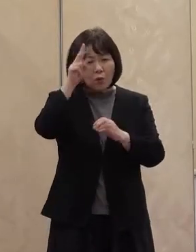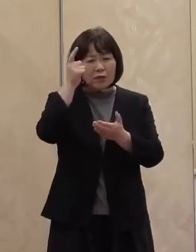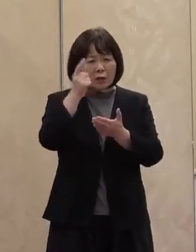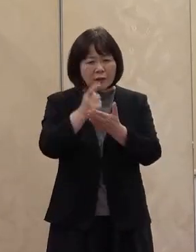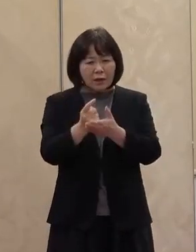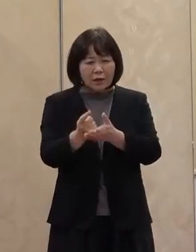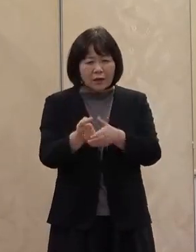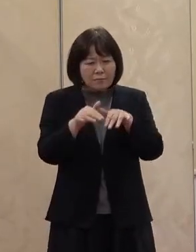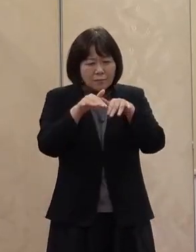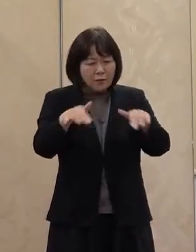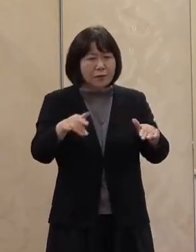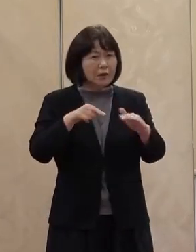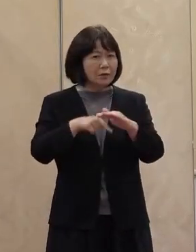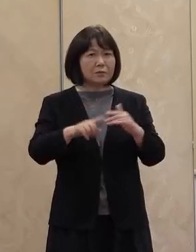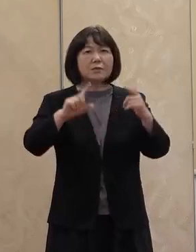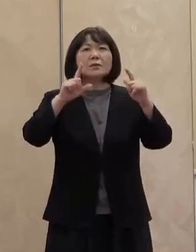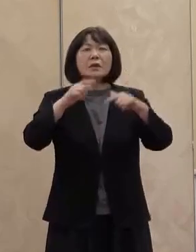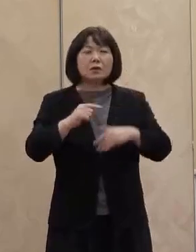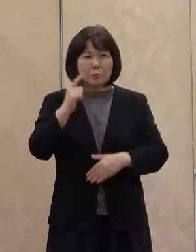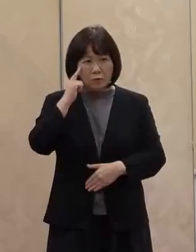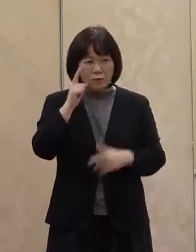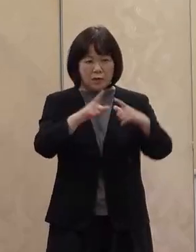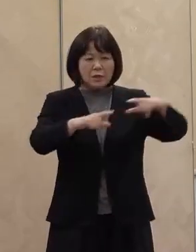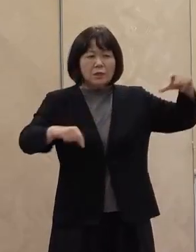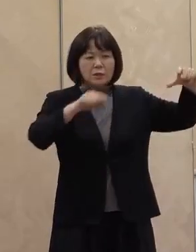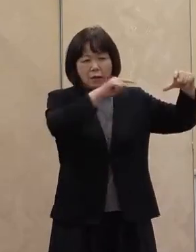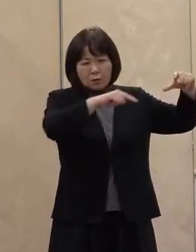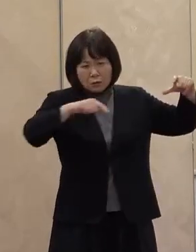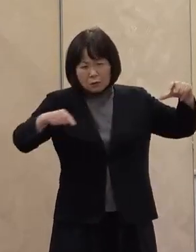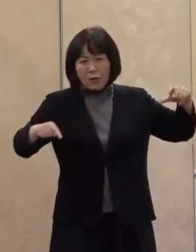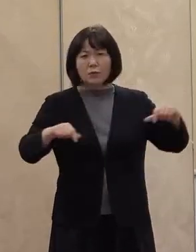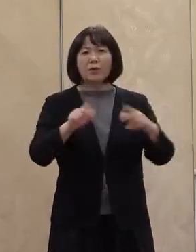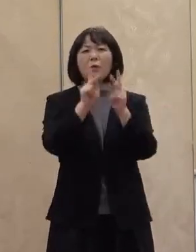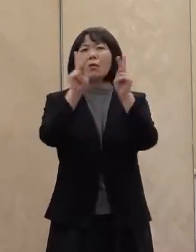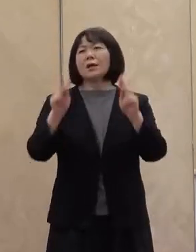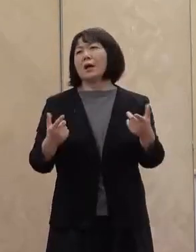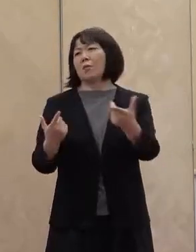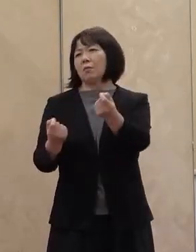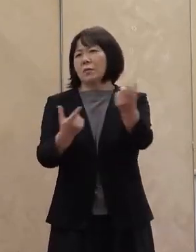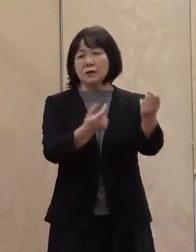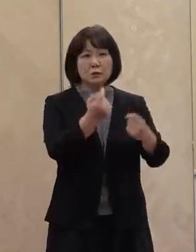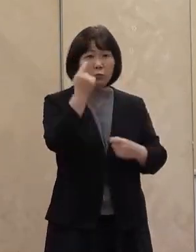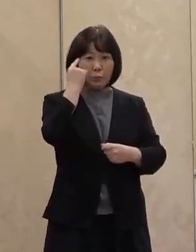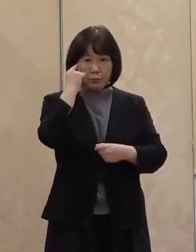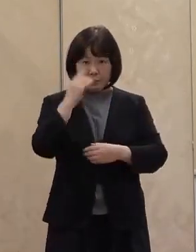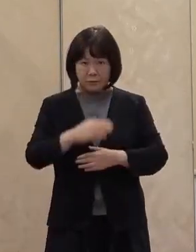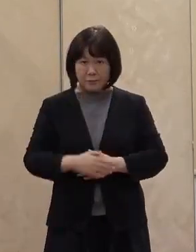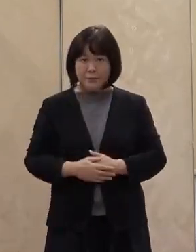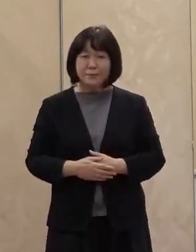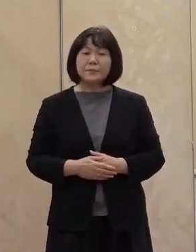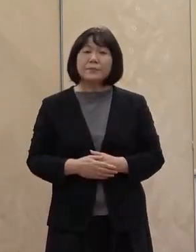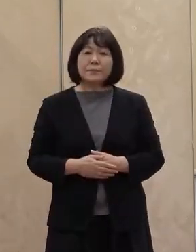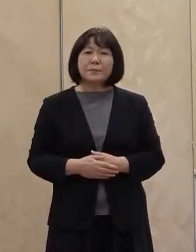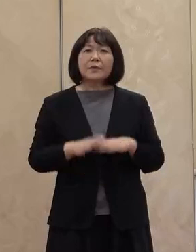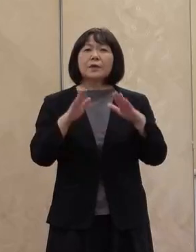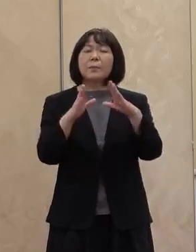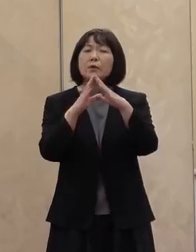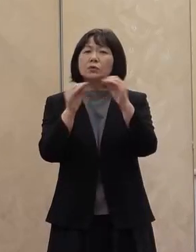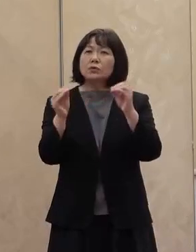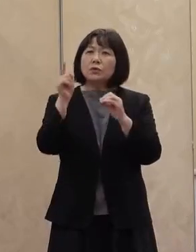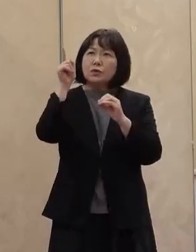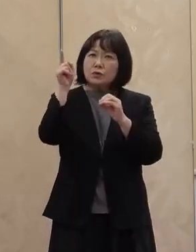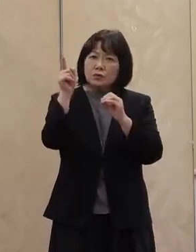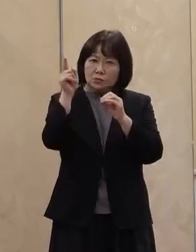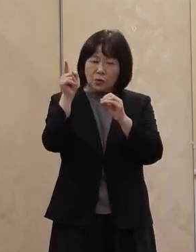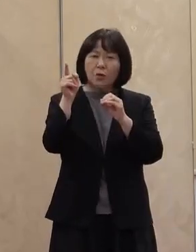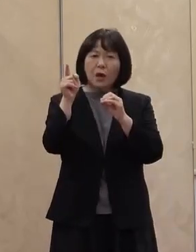ので、そういった意味では全国的な課題だと思います。まあ今の国の制度っていうのは